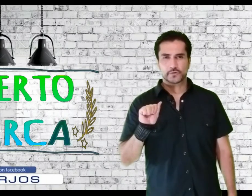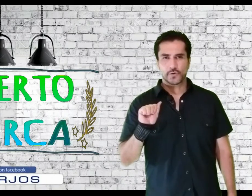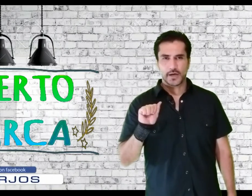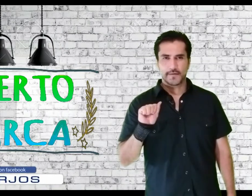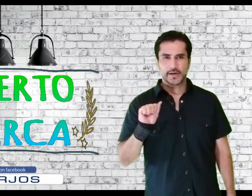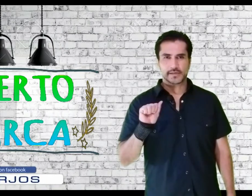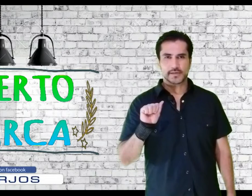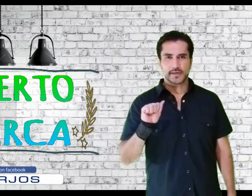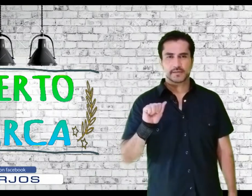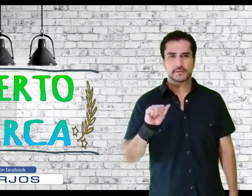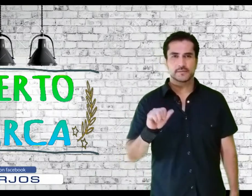Roberto Abarca.